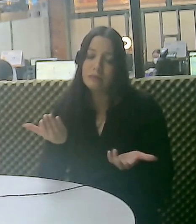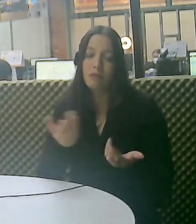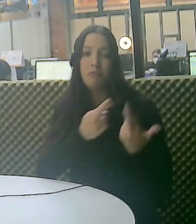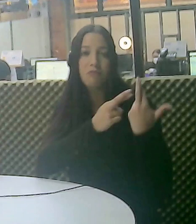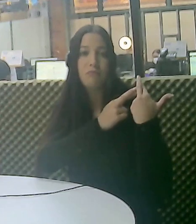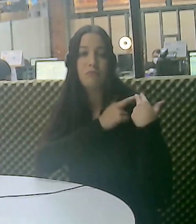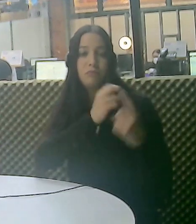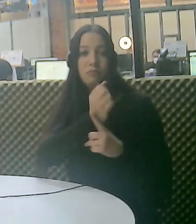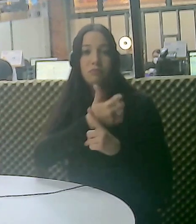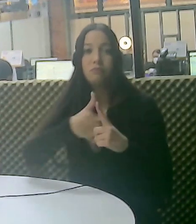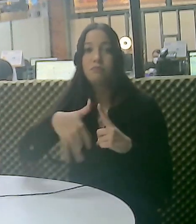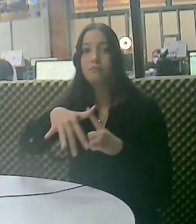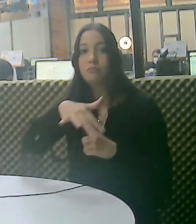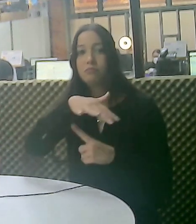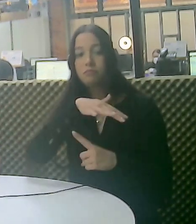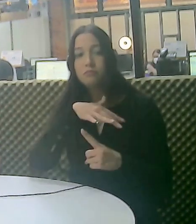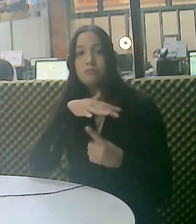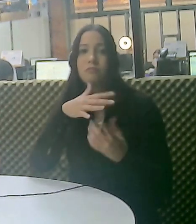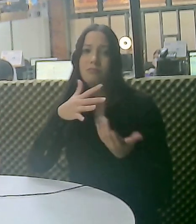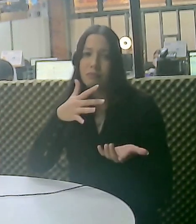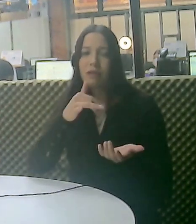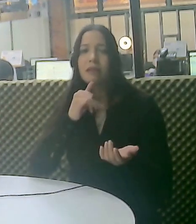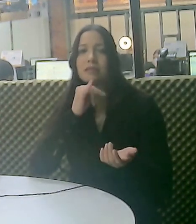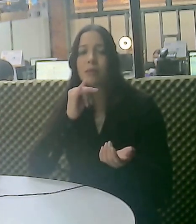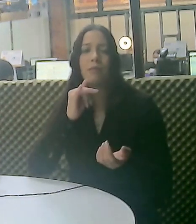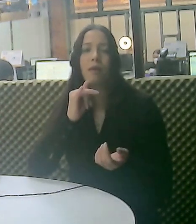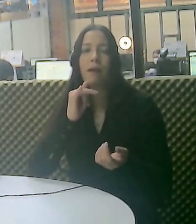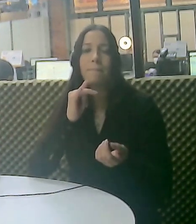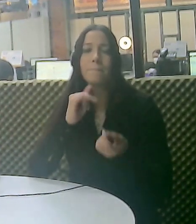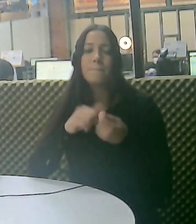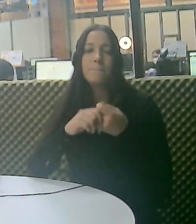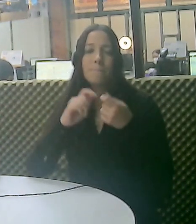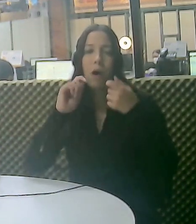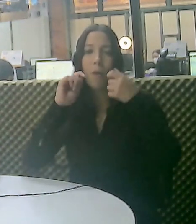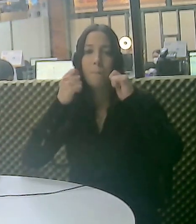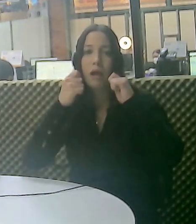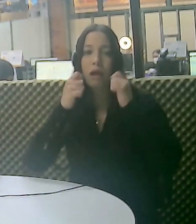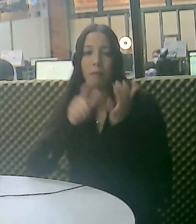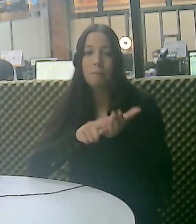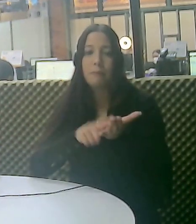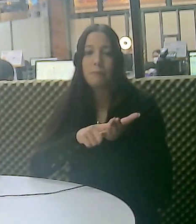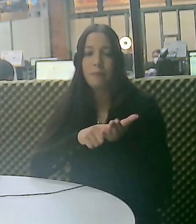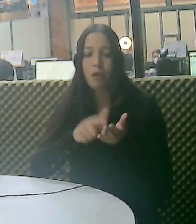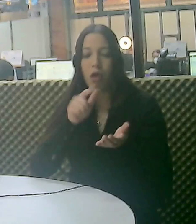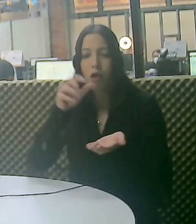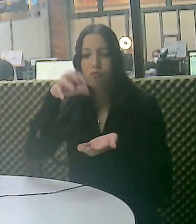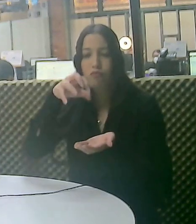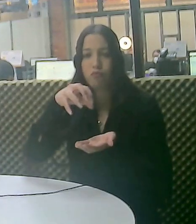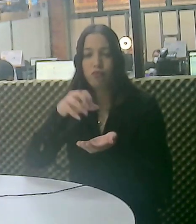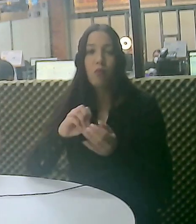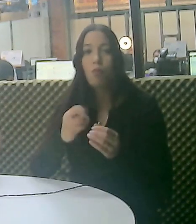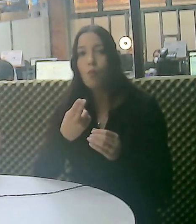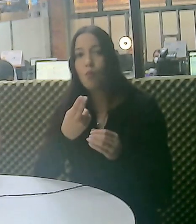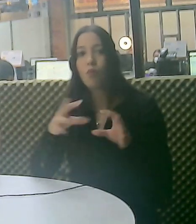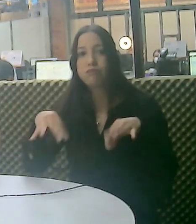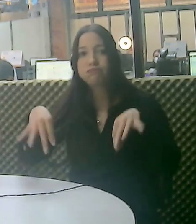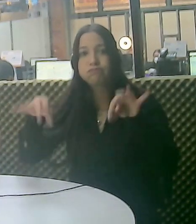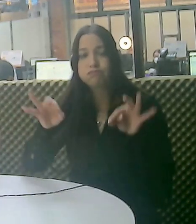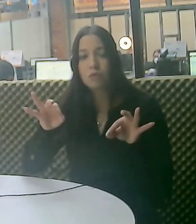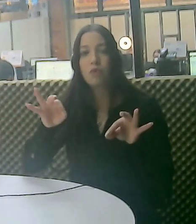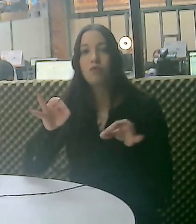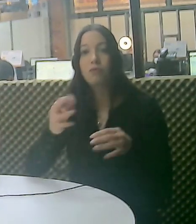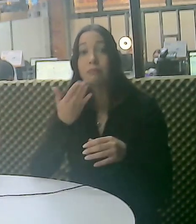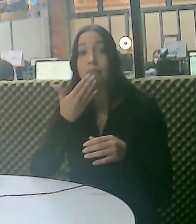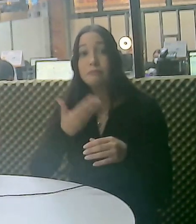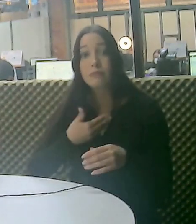da sociedade, tirando aquele papelzinho de bala que está com água, tirando a lona, tirando o tanquinho, pedindo ajuda, a gente vai